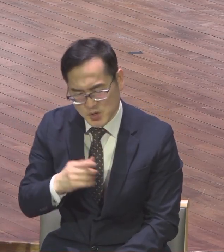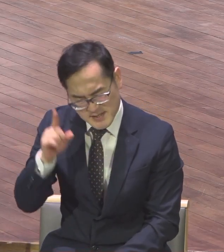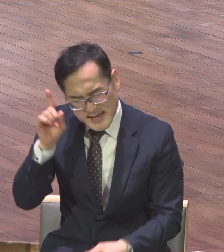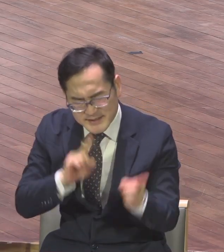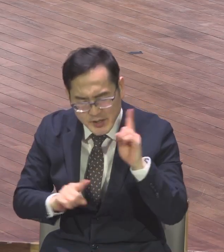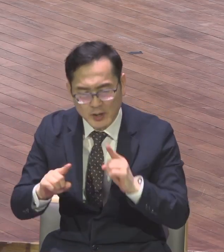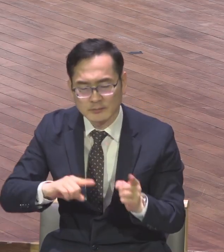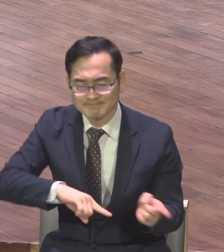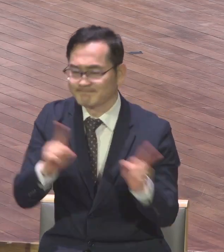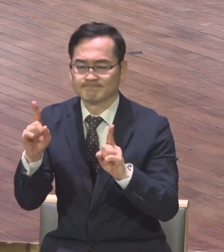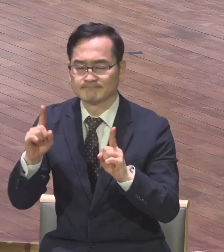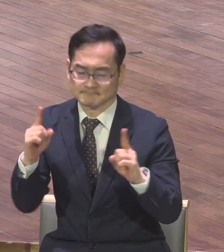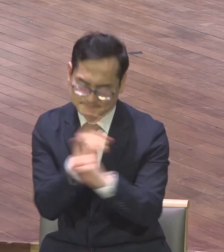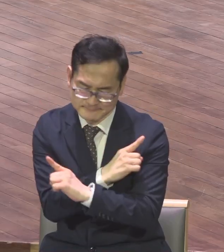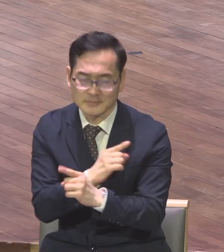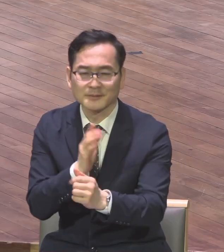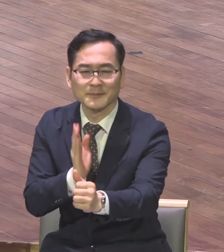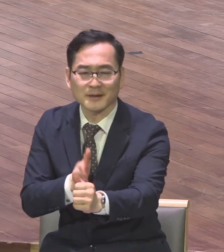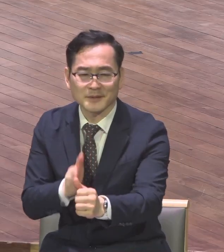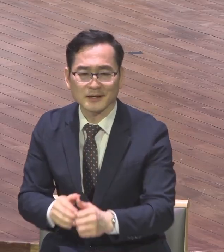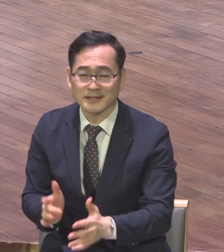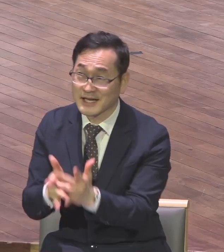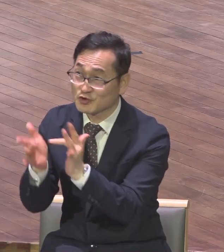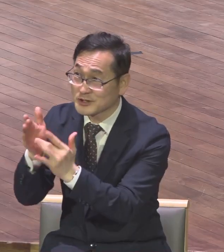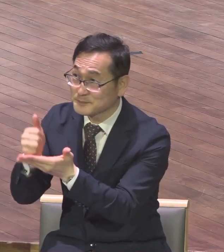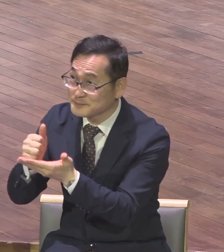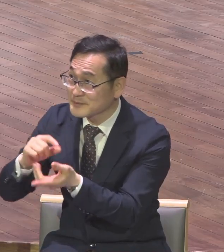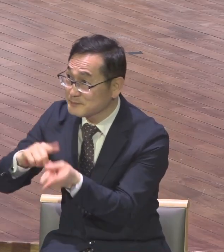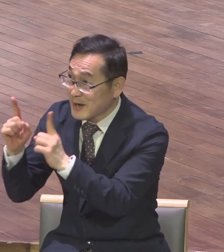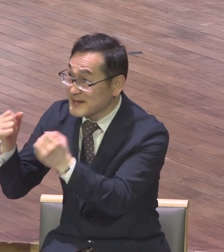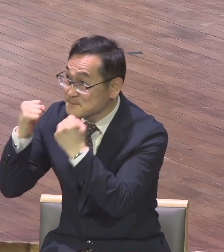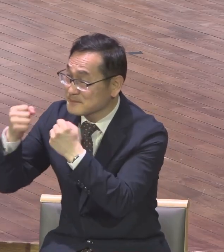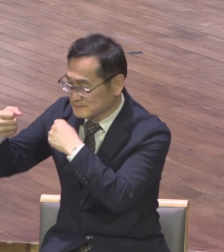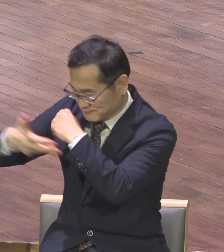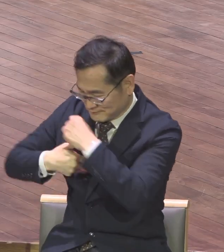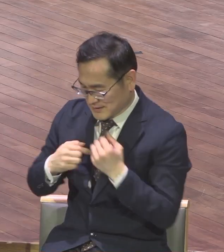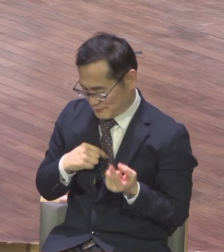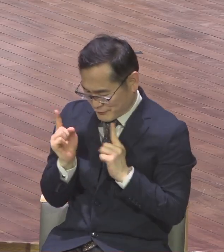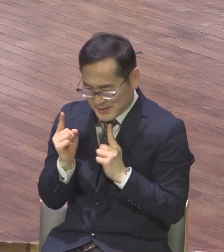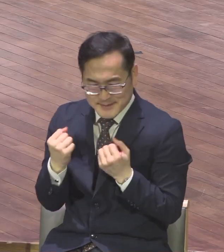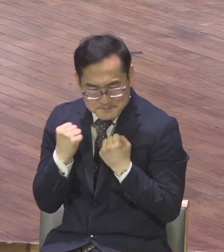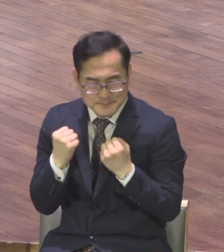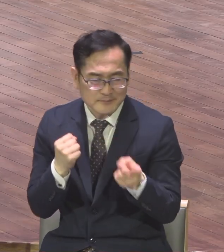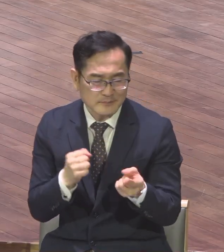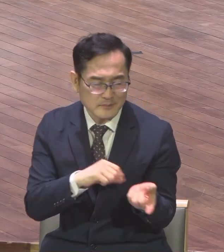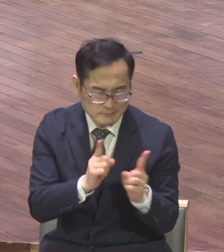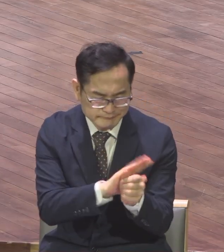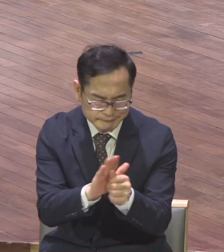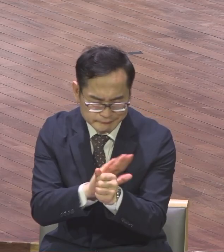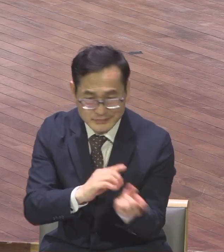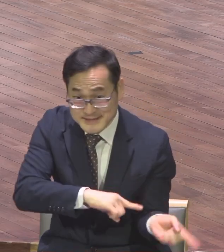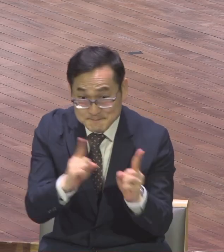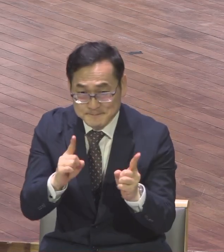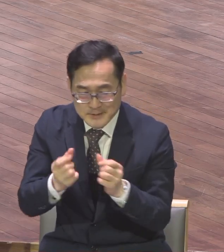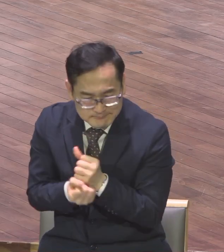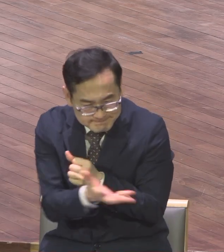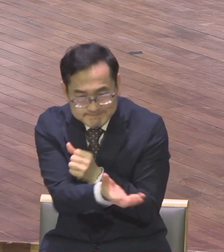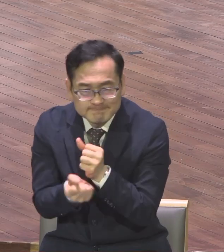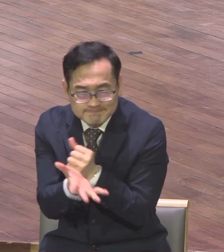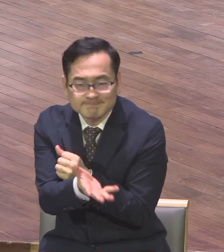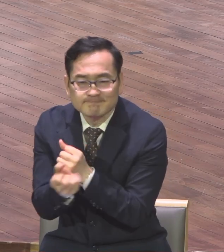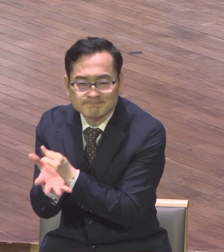모든 성도는 부활이 주는 살리는 능력을 가지고 서로를 살리는 현장을 부활의 증인들 다 되시기를 주님으로